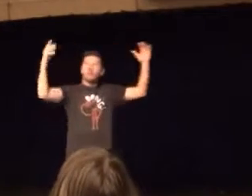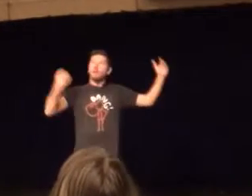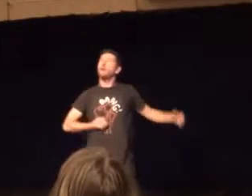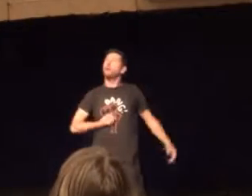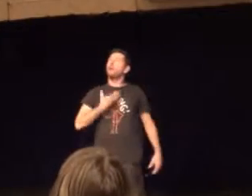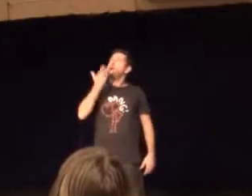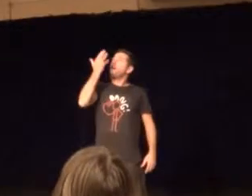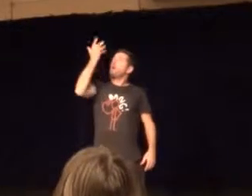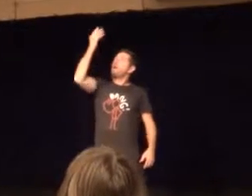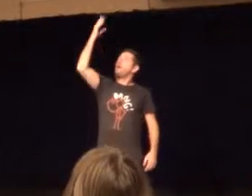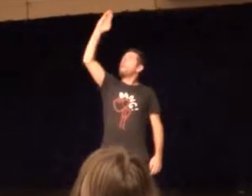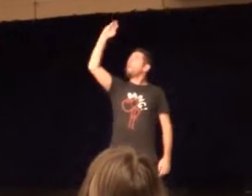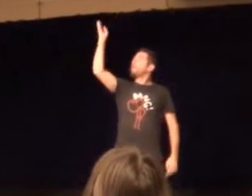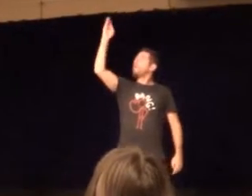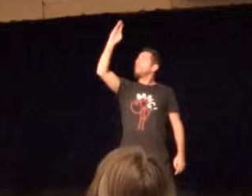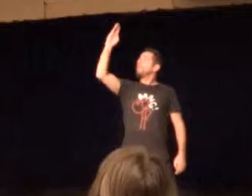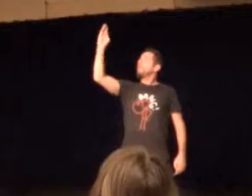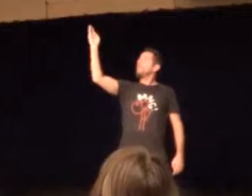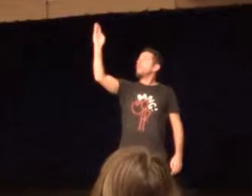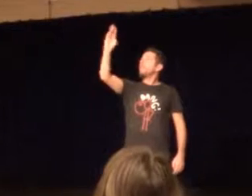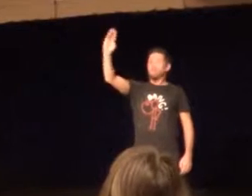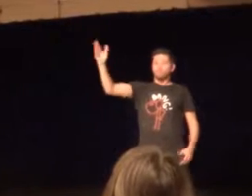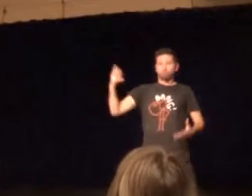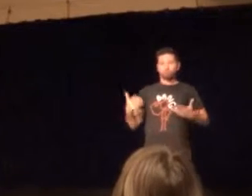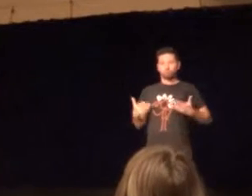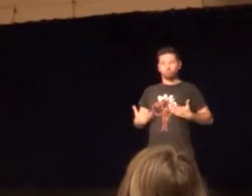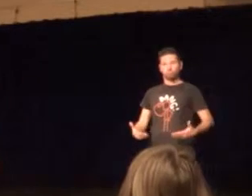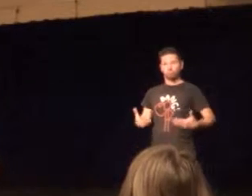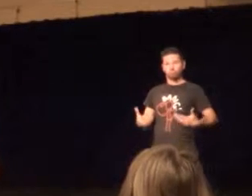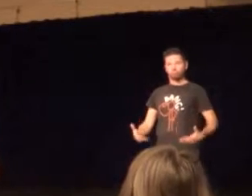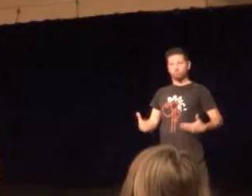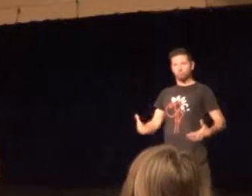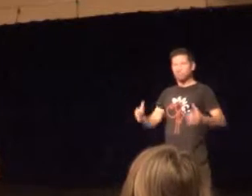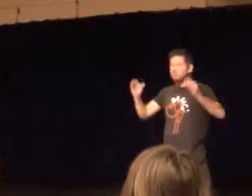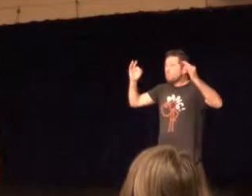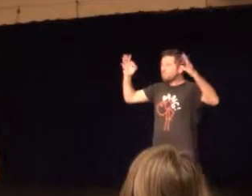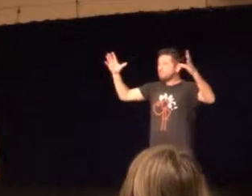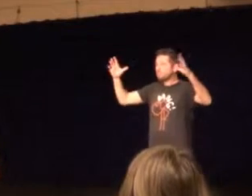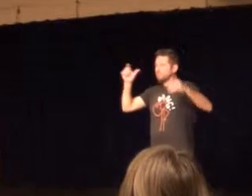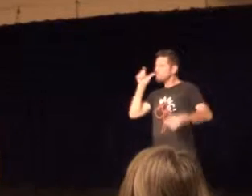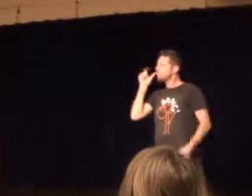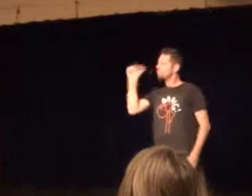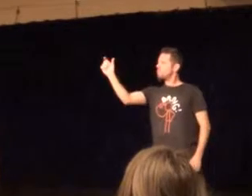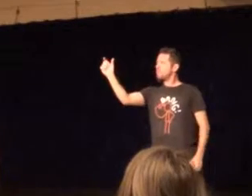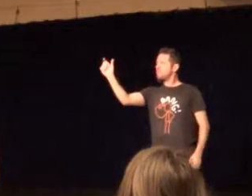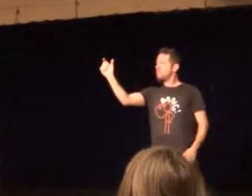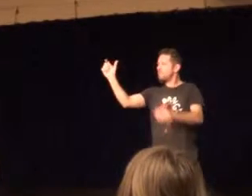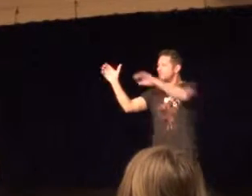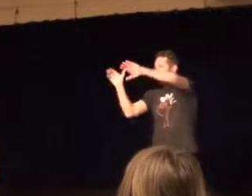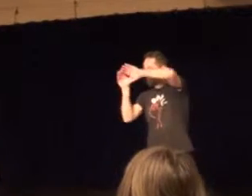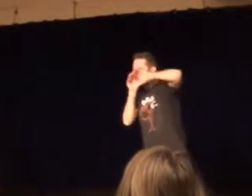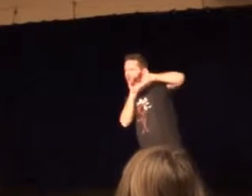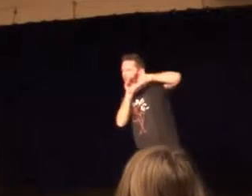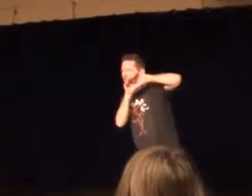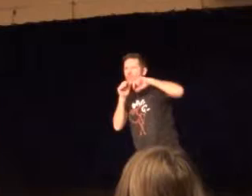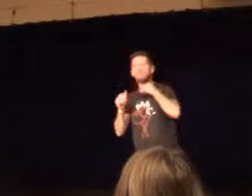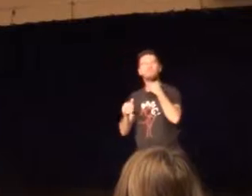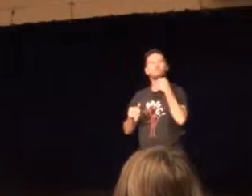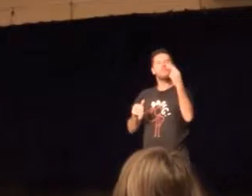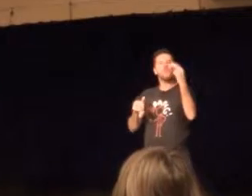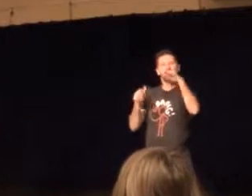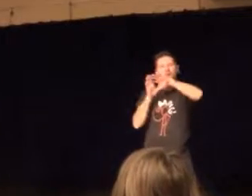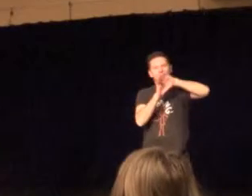parce que ce ne peut être qu'aujourd'hui, parce que derrière les mots, derrière les voix, derrière le